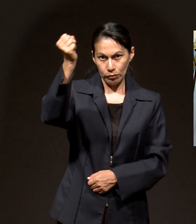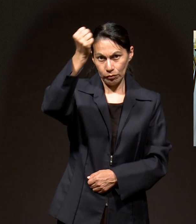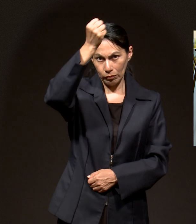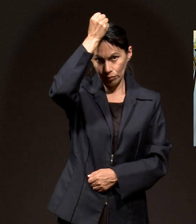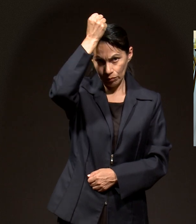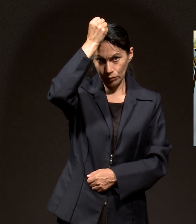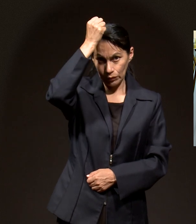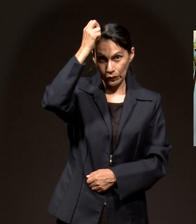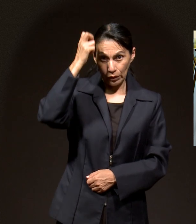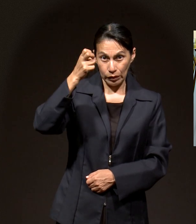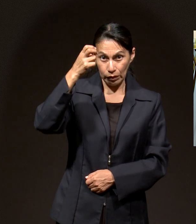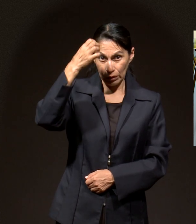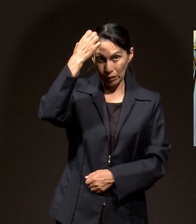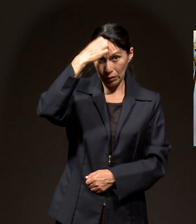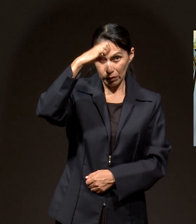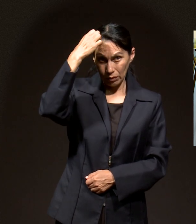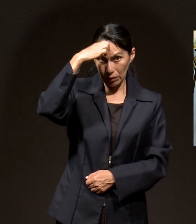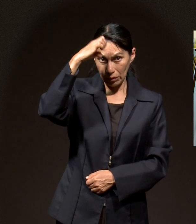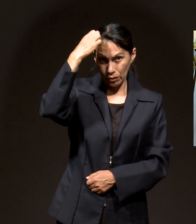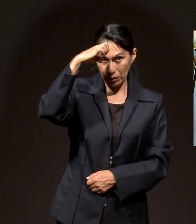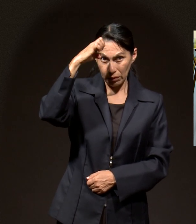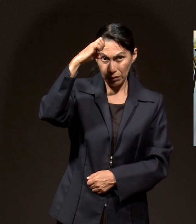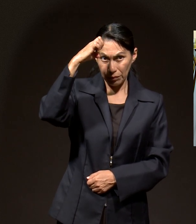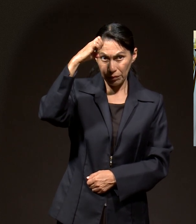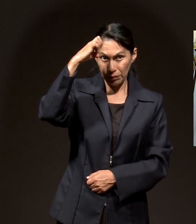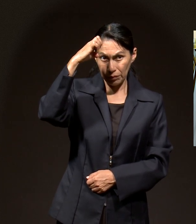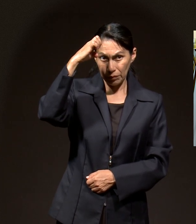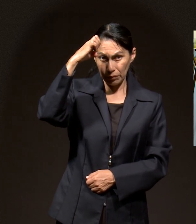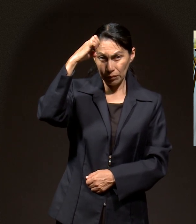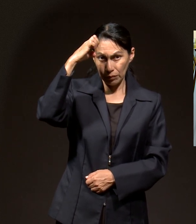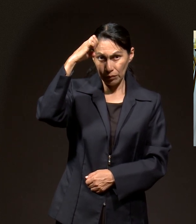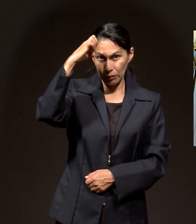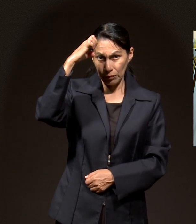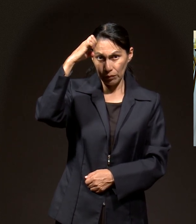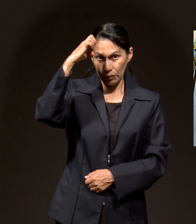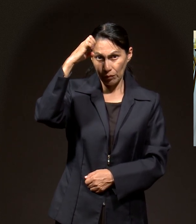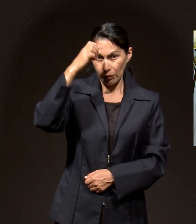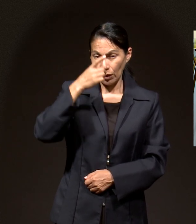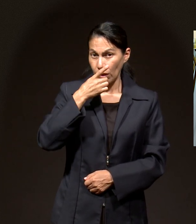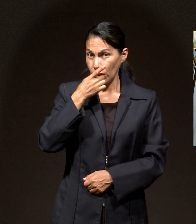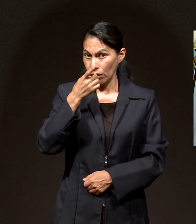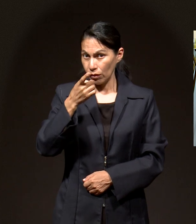pudo experimentar su propio consejo cuando él dijo: